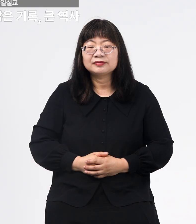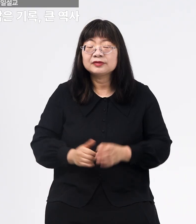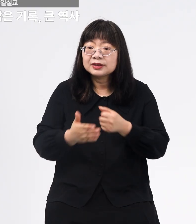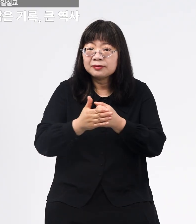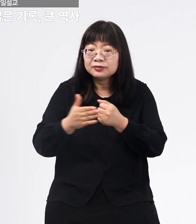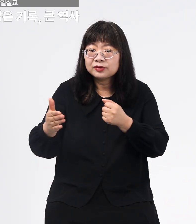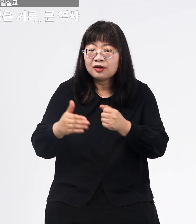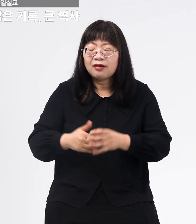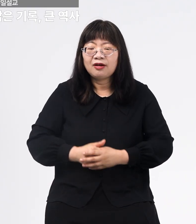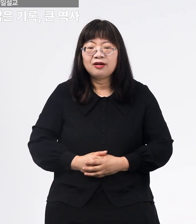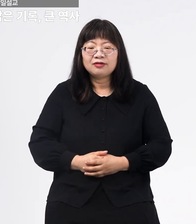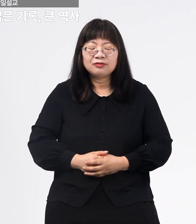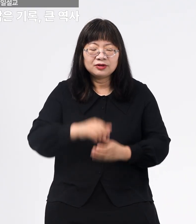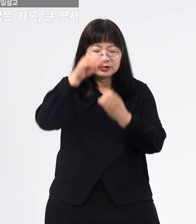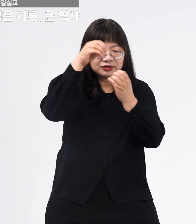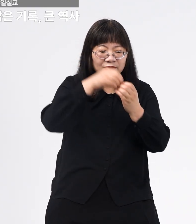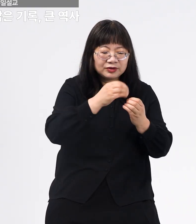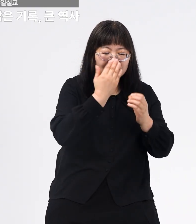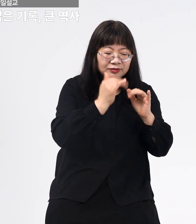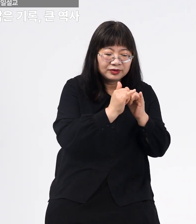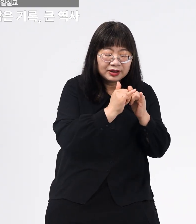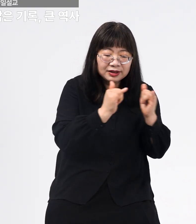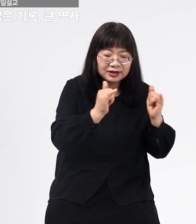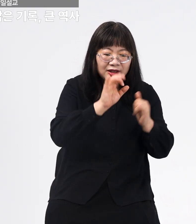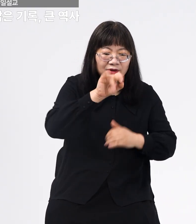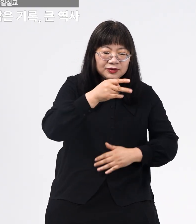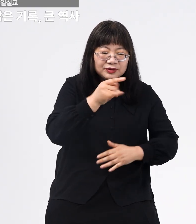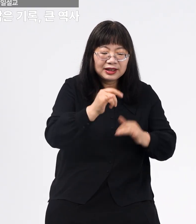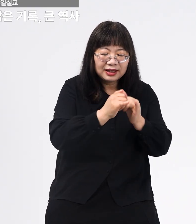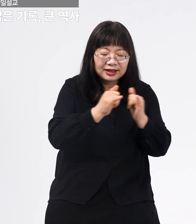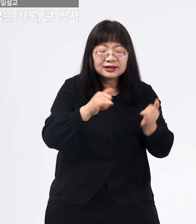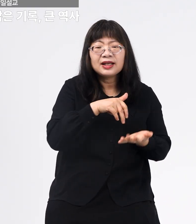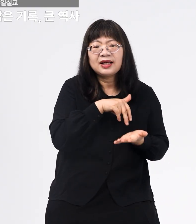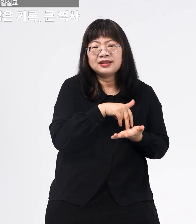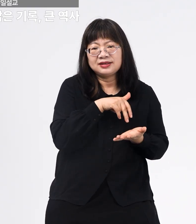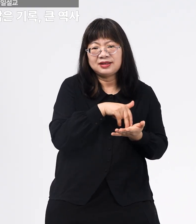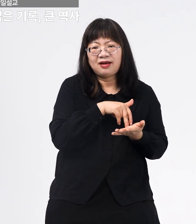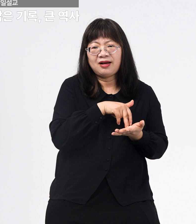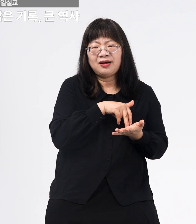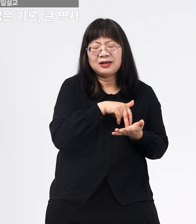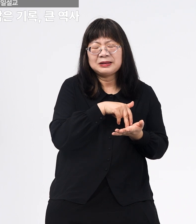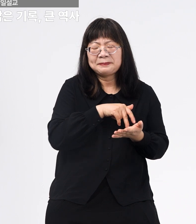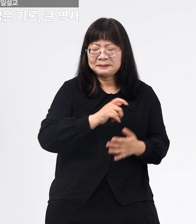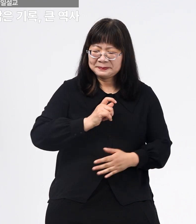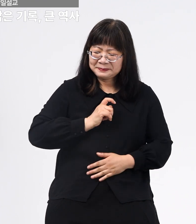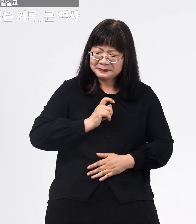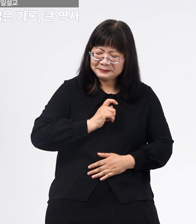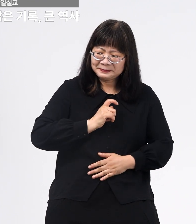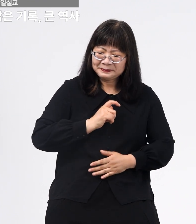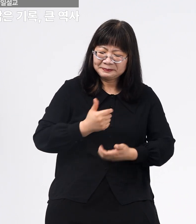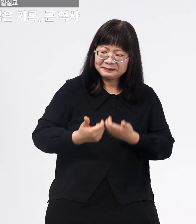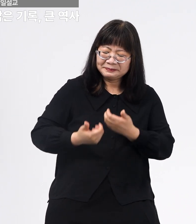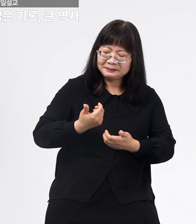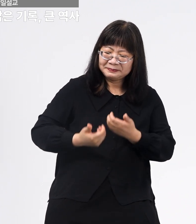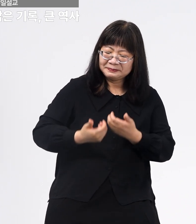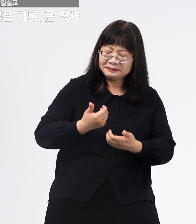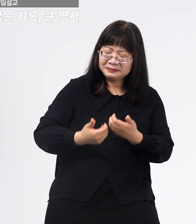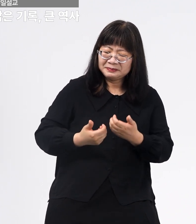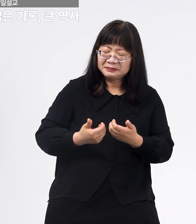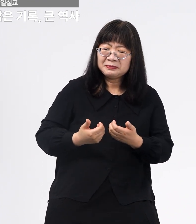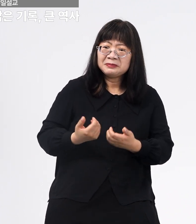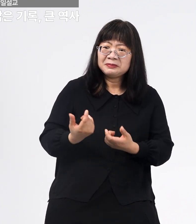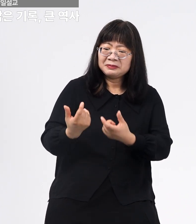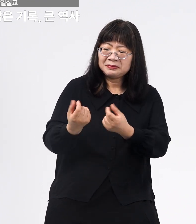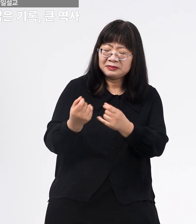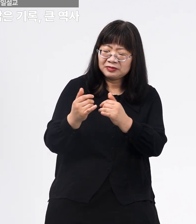더욱 정통 히브리인들, 유대인들의 입장에서는 불편할 수밖에 없어요. 왜 이런